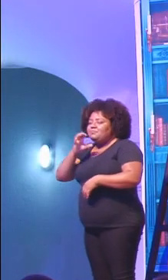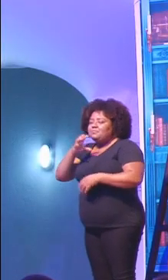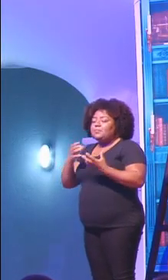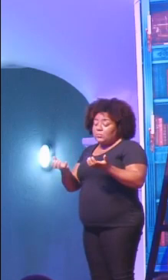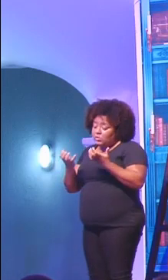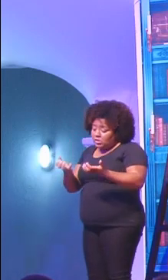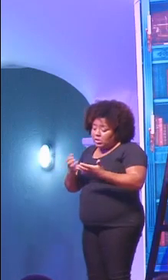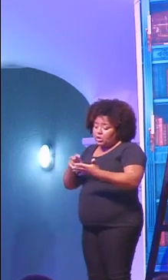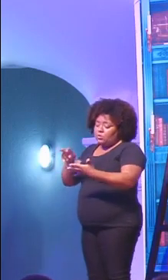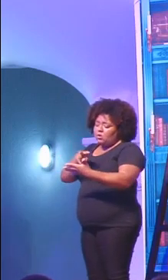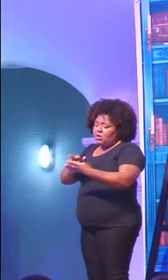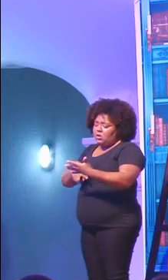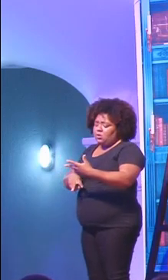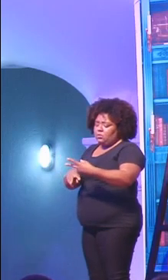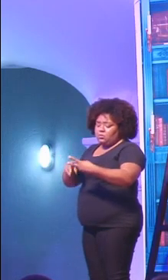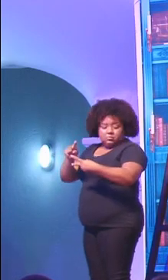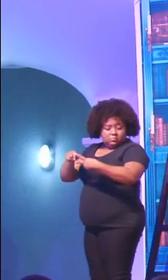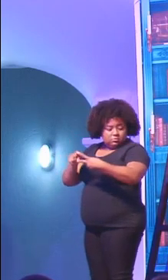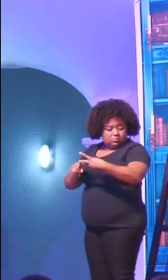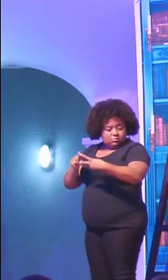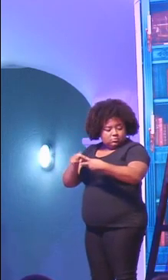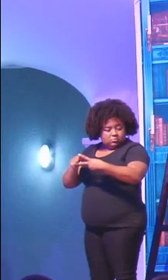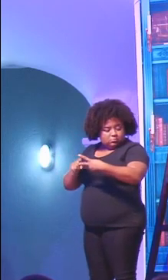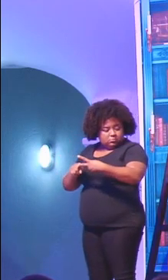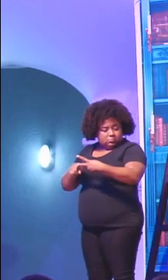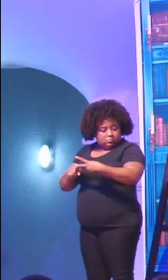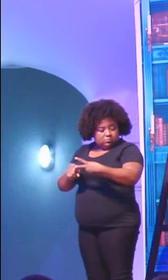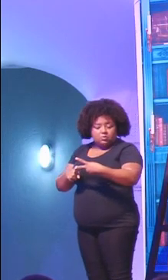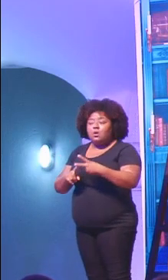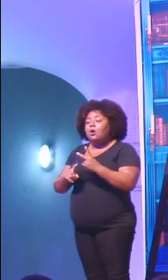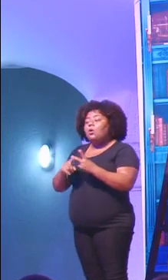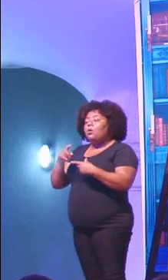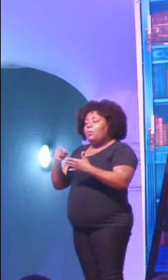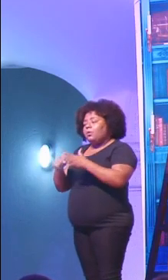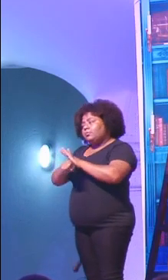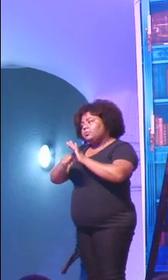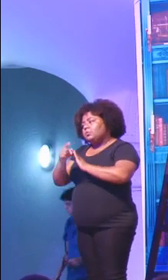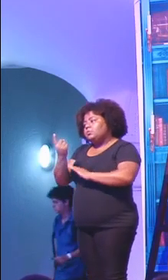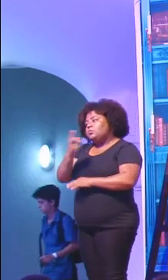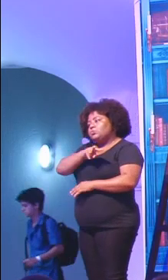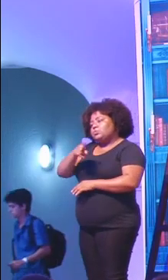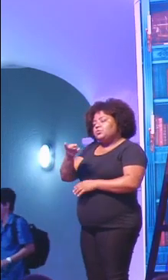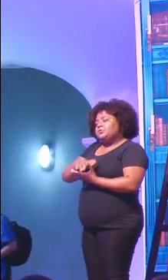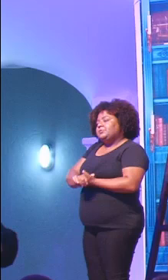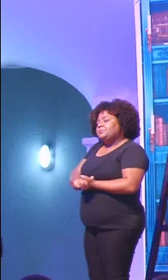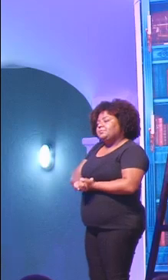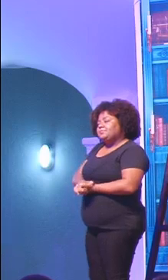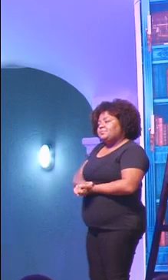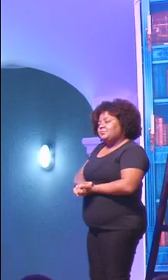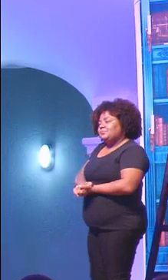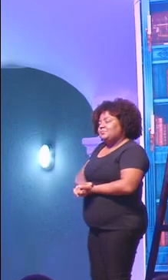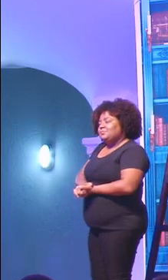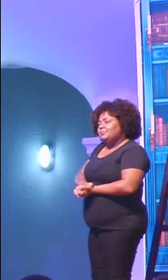ler, pelo menos aqui, duas questões. Tem uma que é para os dois autores, que diz assim: